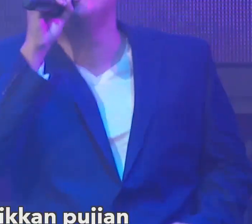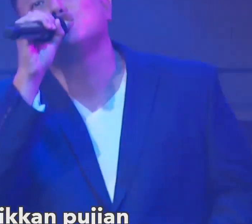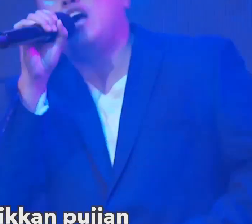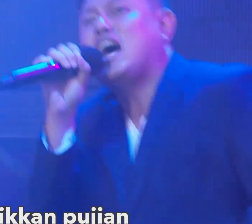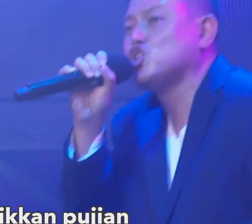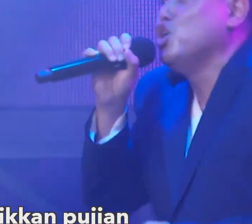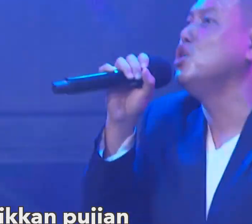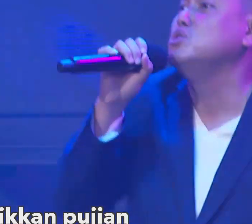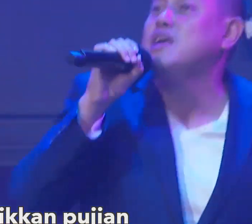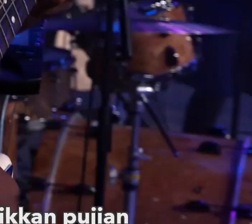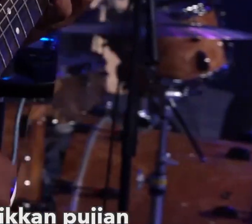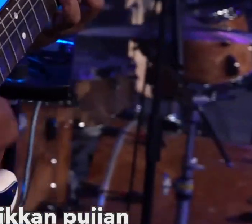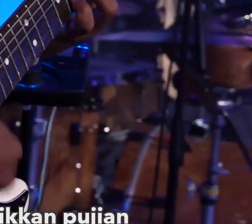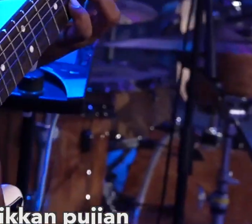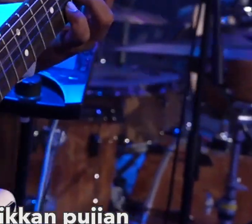hati bersatu,